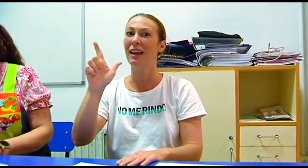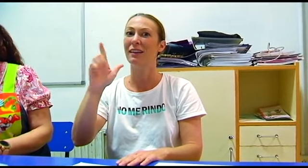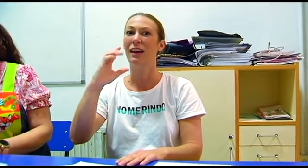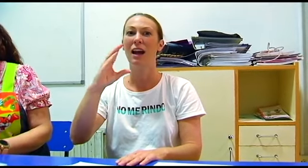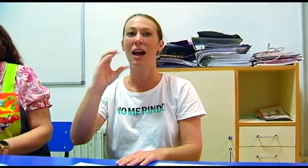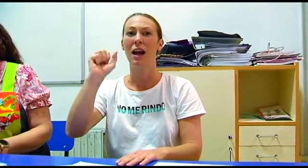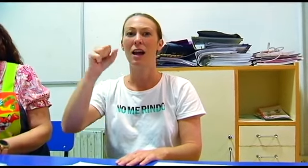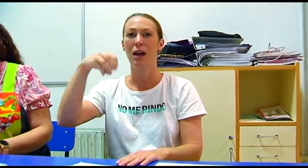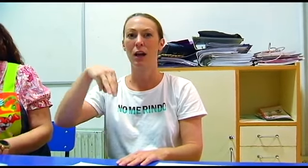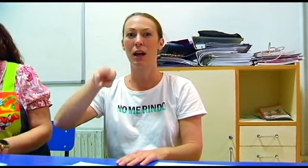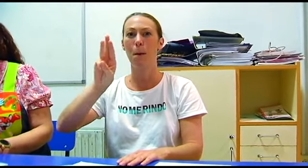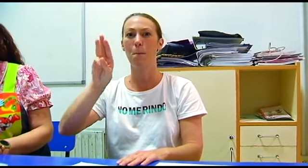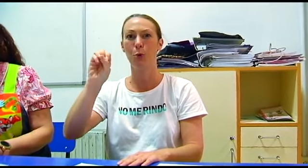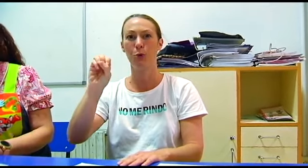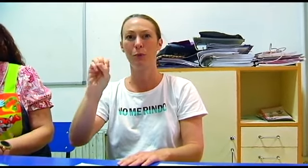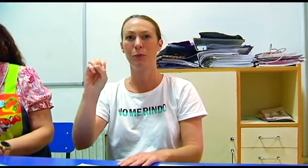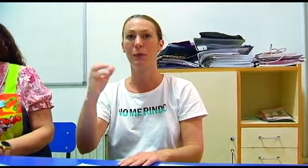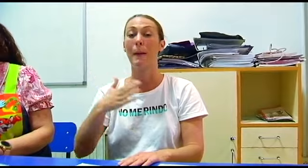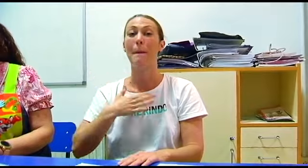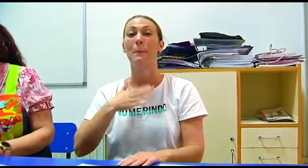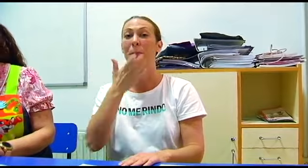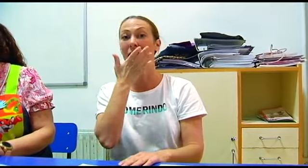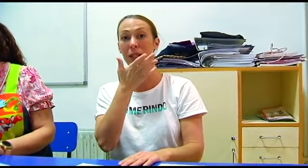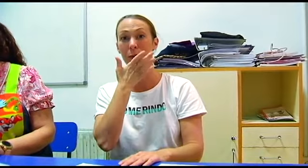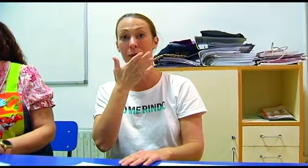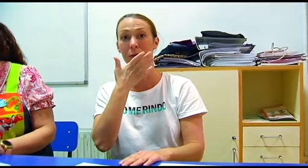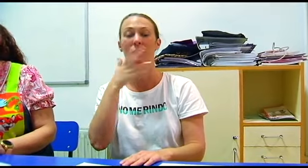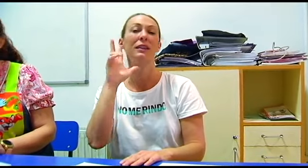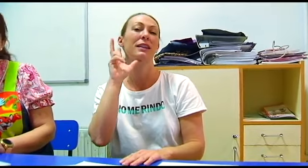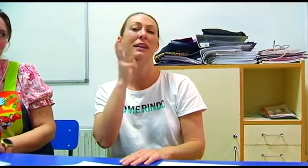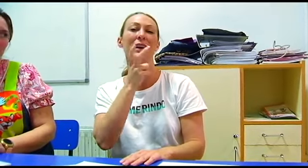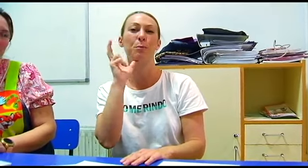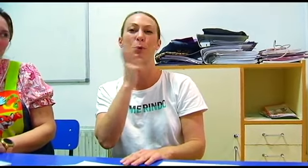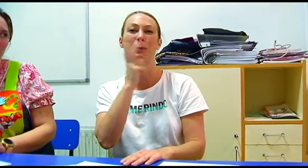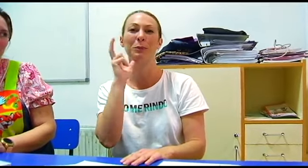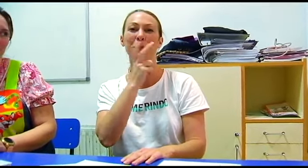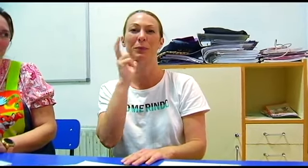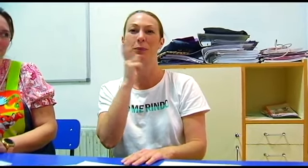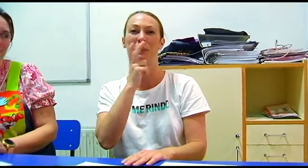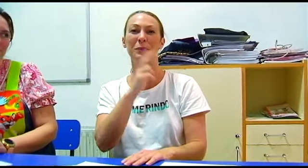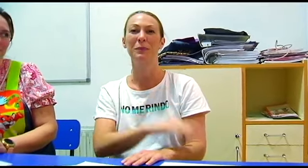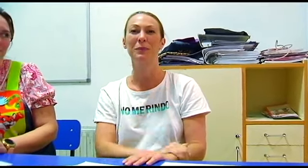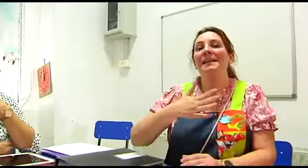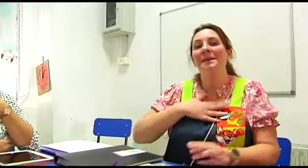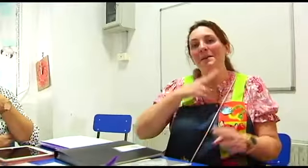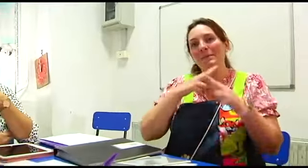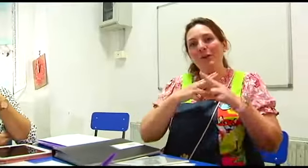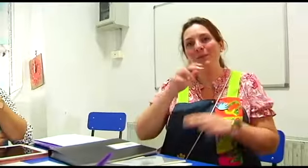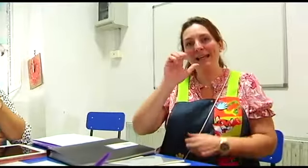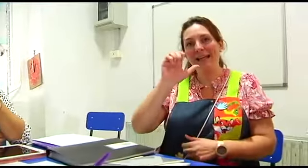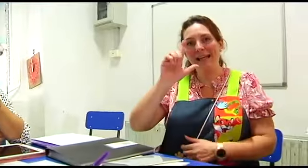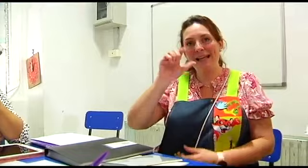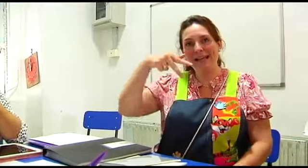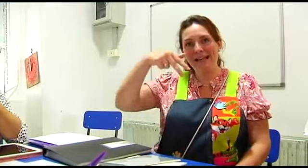Campo. Mi signo, Campo. Mi nombre es Elena,